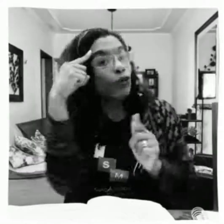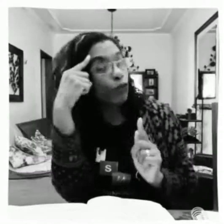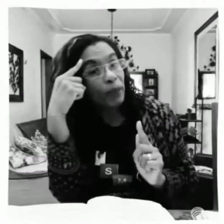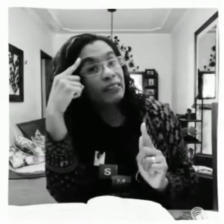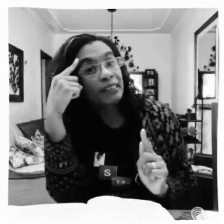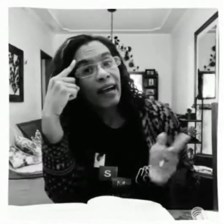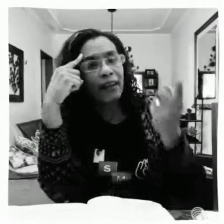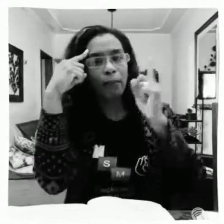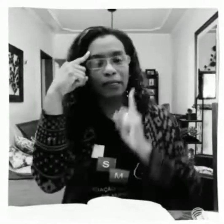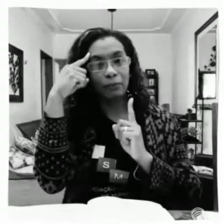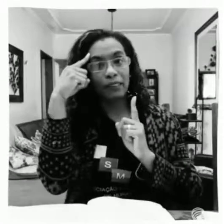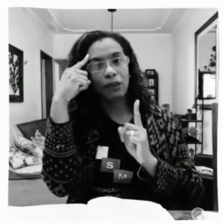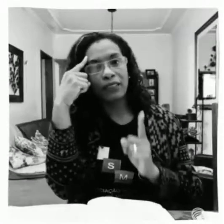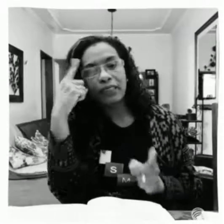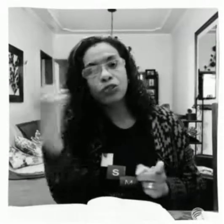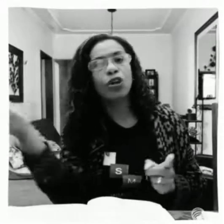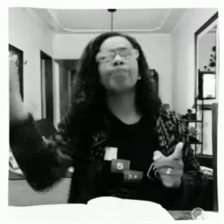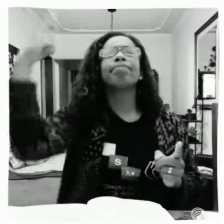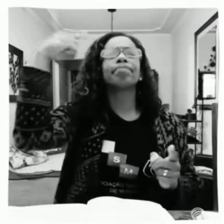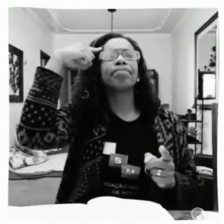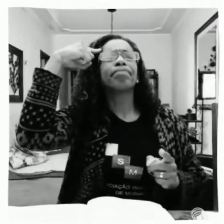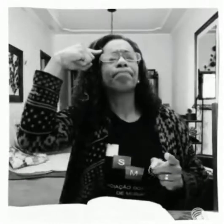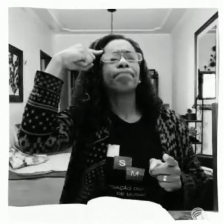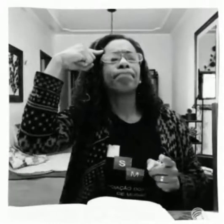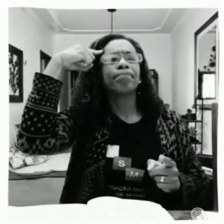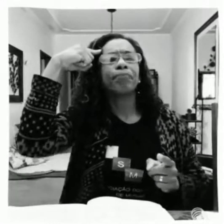expressão. Se eu vou pensar, minha expressão vai ser de, ó,